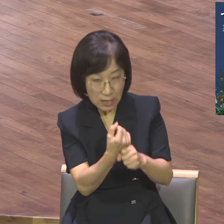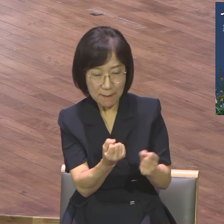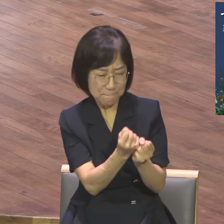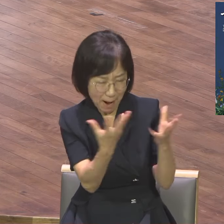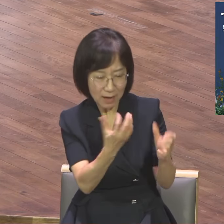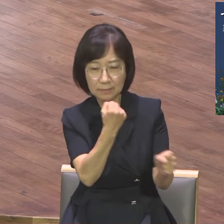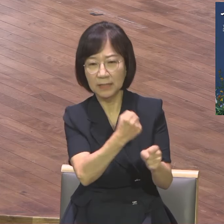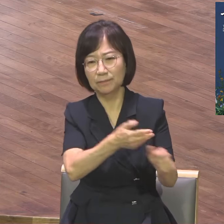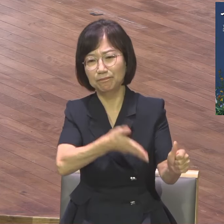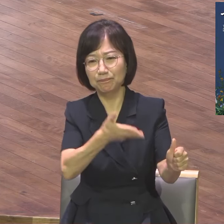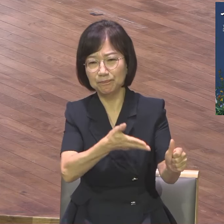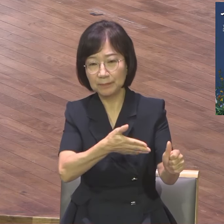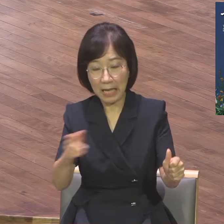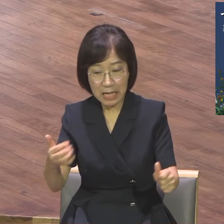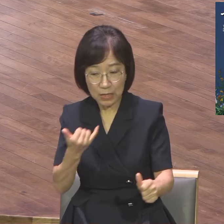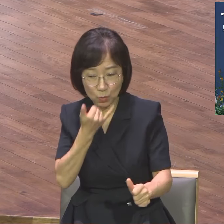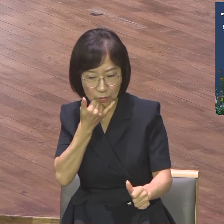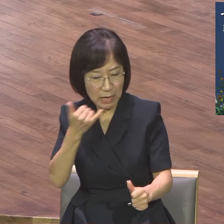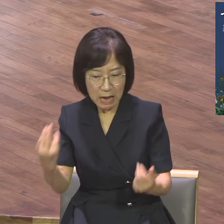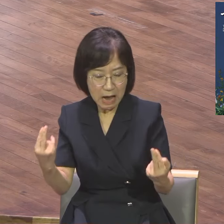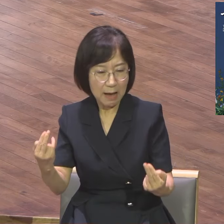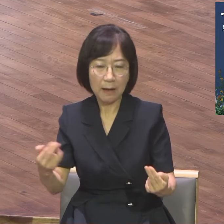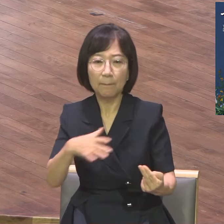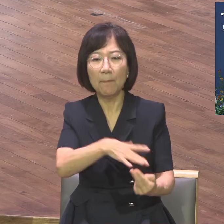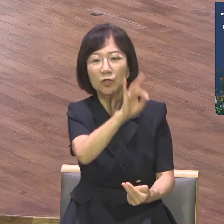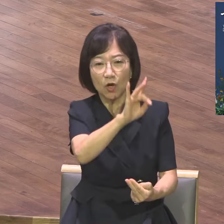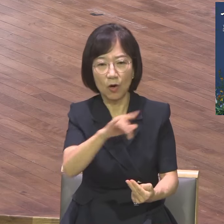만들어. 그러니까 이 하이머가